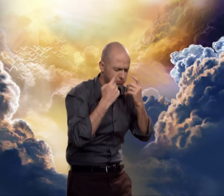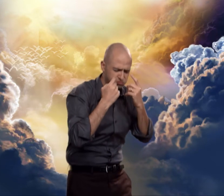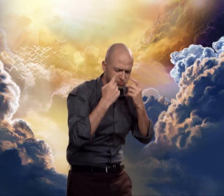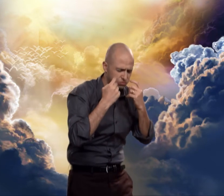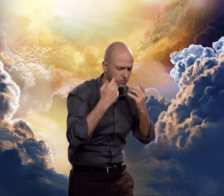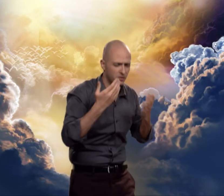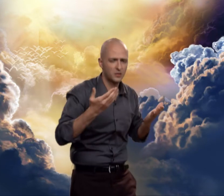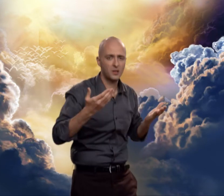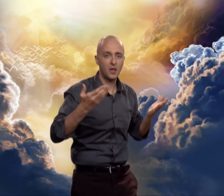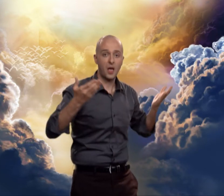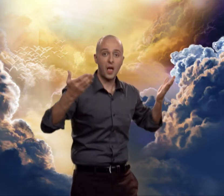Os resgatados na glória.